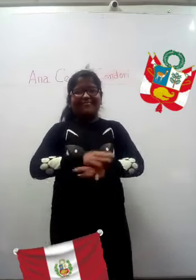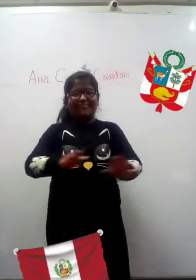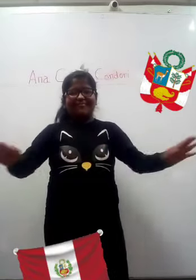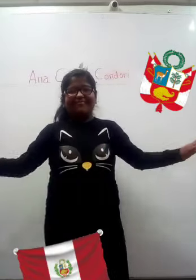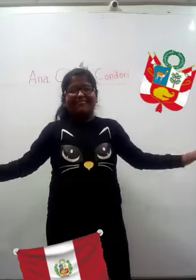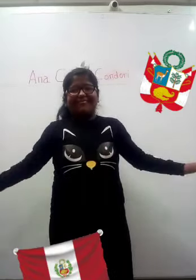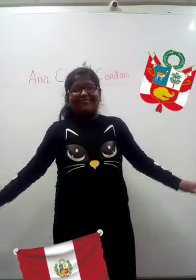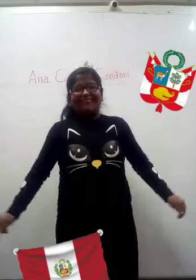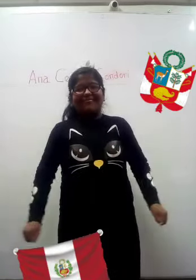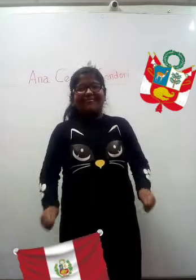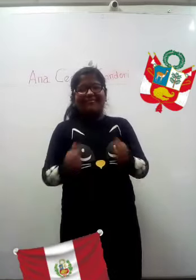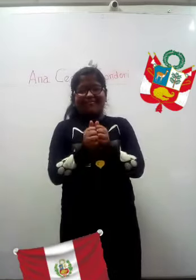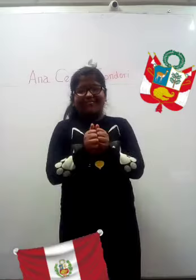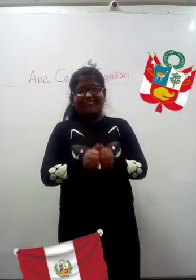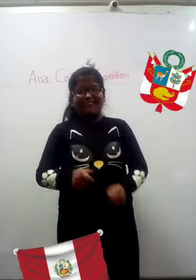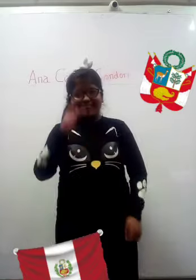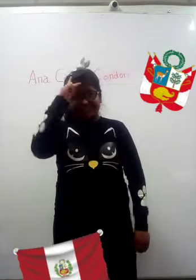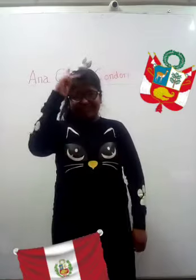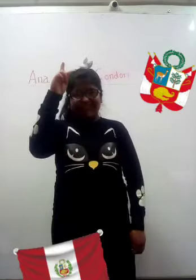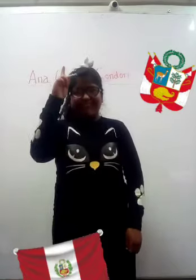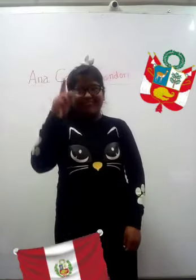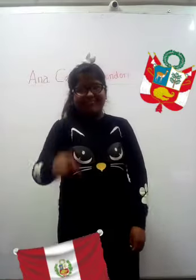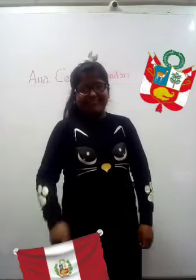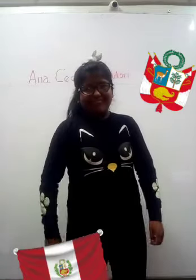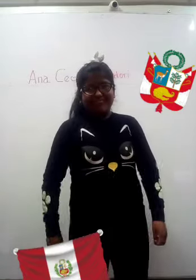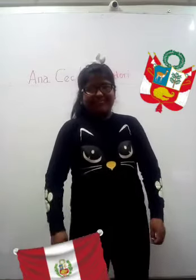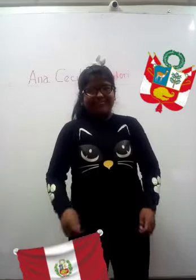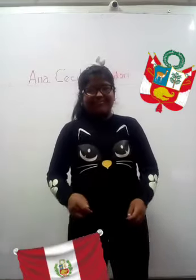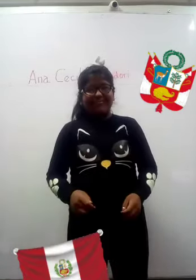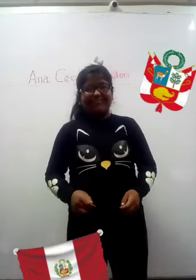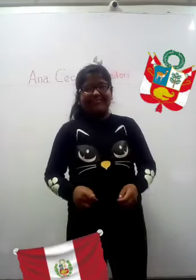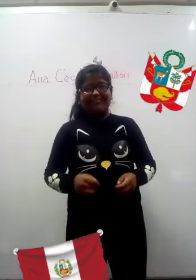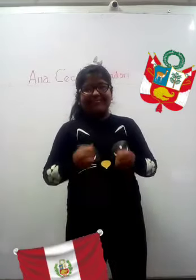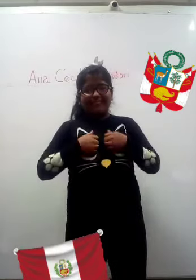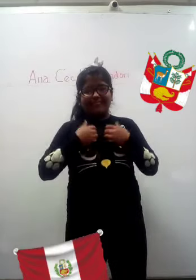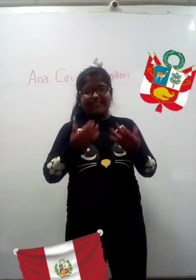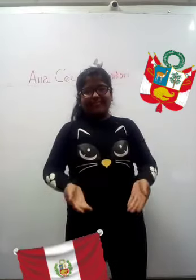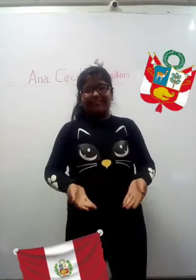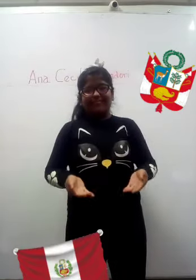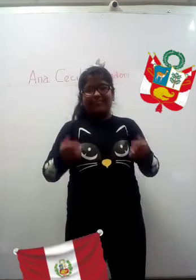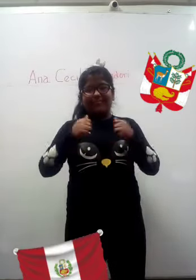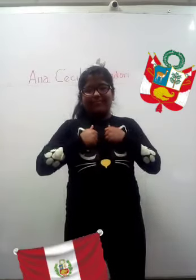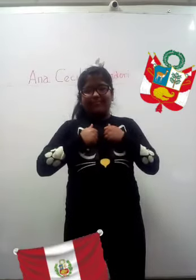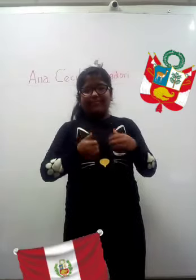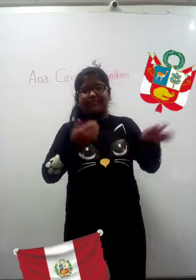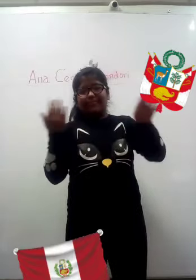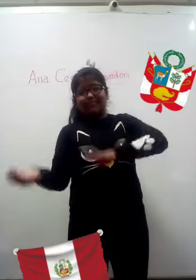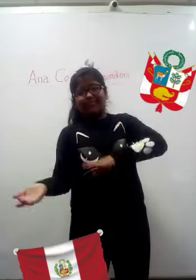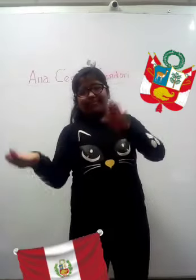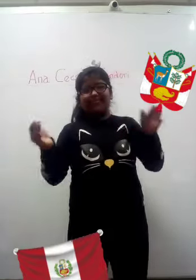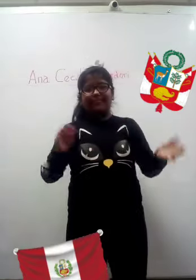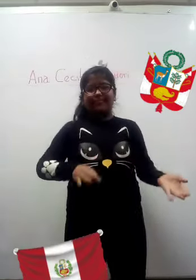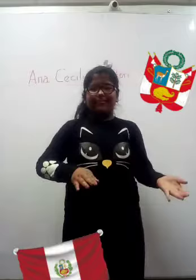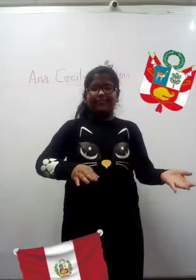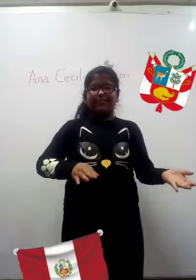tierra contigo, Perú. Te daré la vida y cuando yo